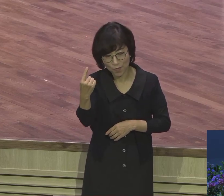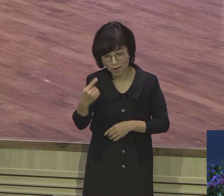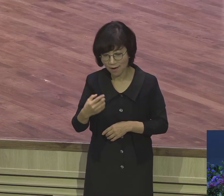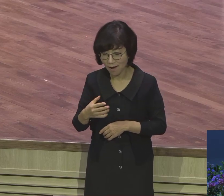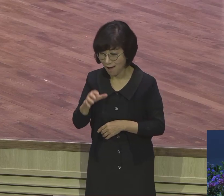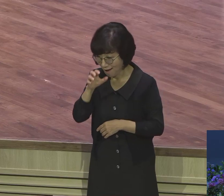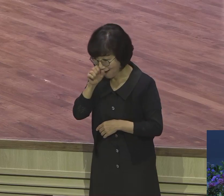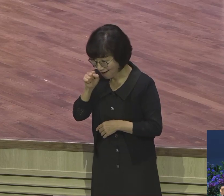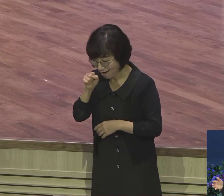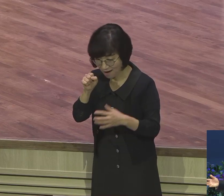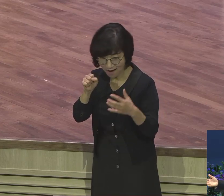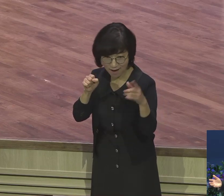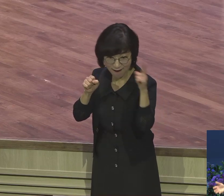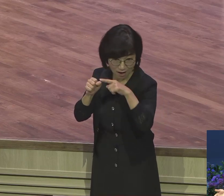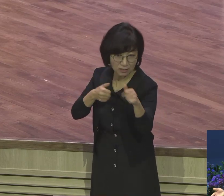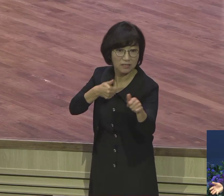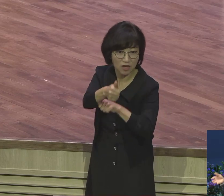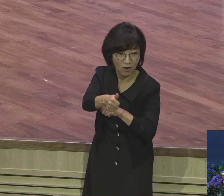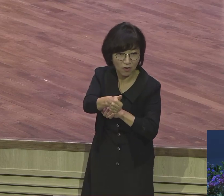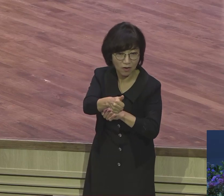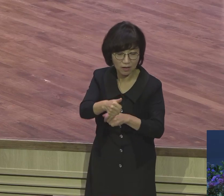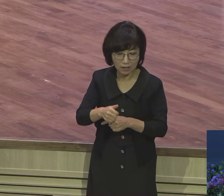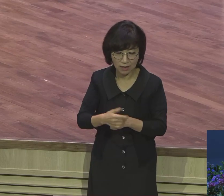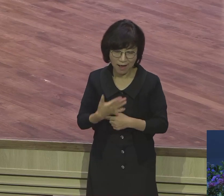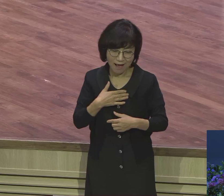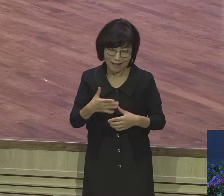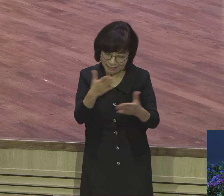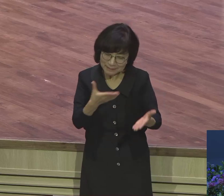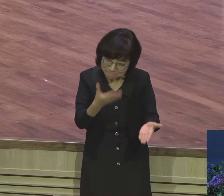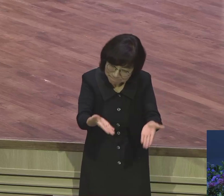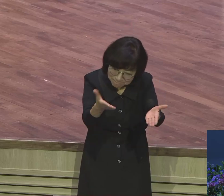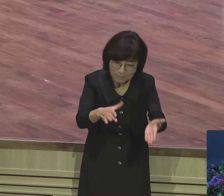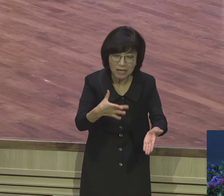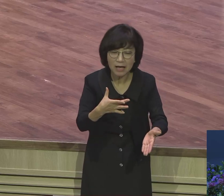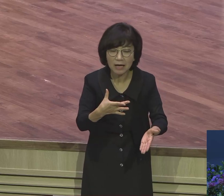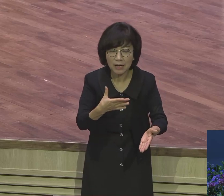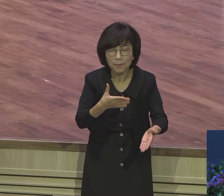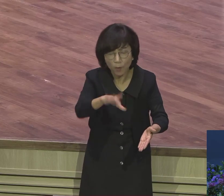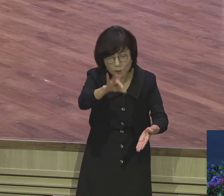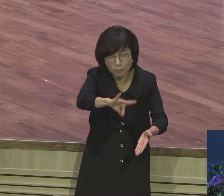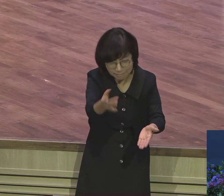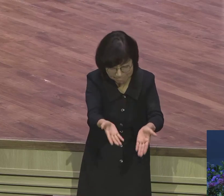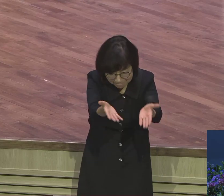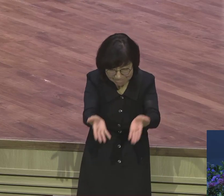바보스러울 정도로 욕심 없는 거예요. 다 내려놓는 겁니다. 아무 계산 없어요.